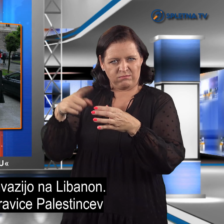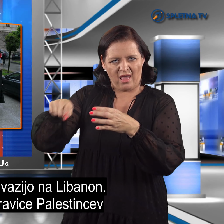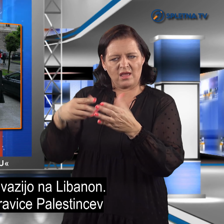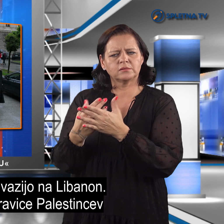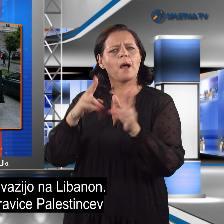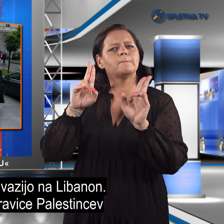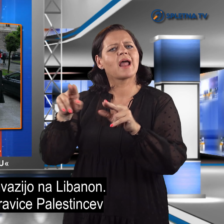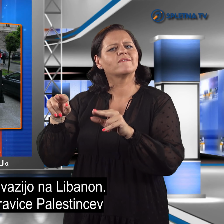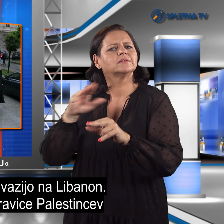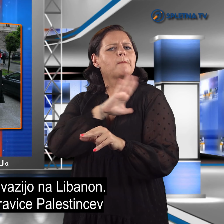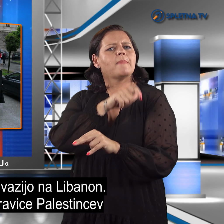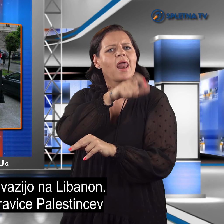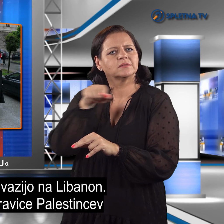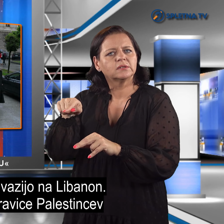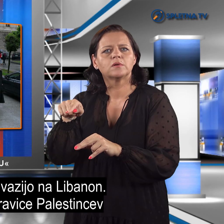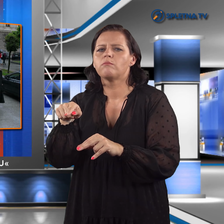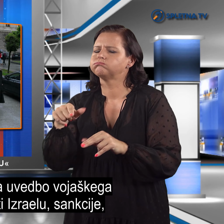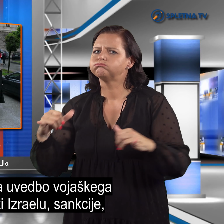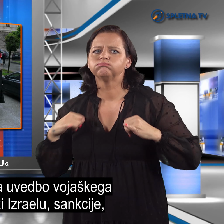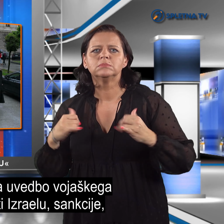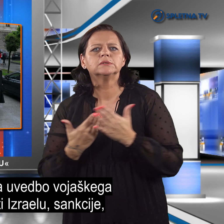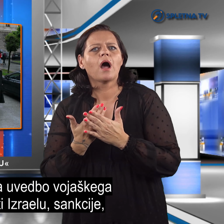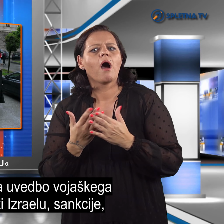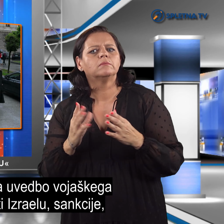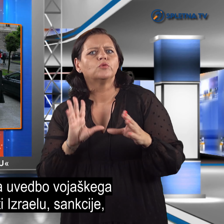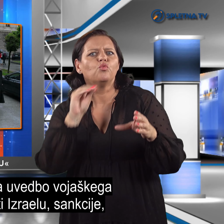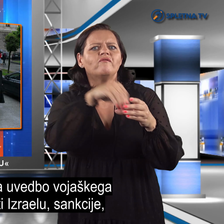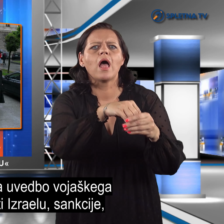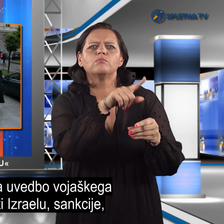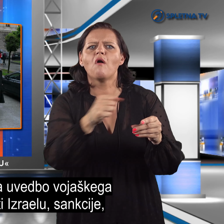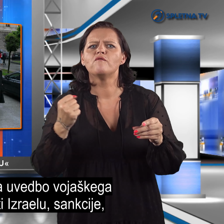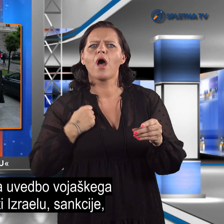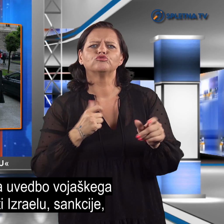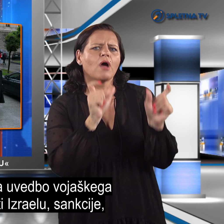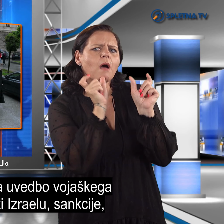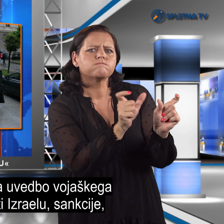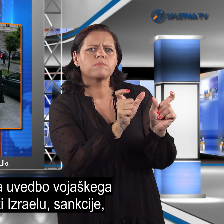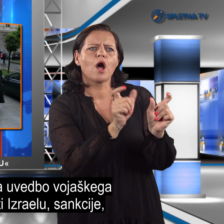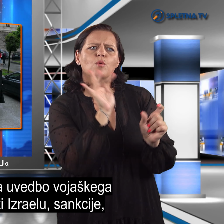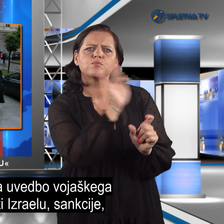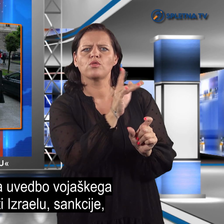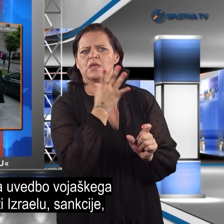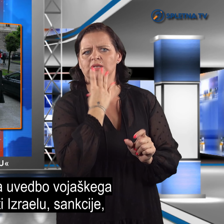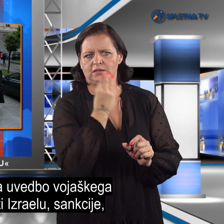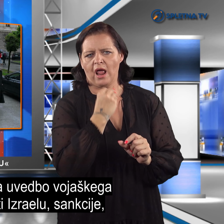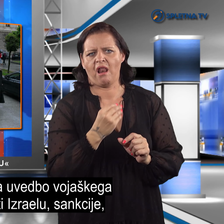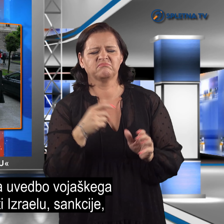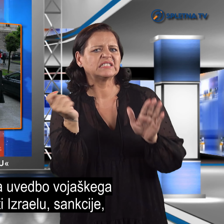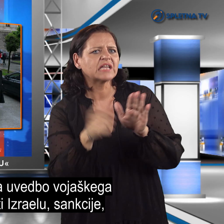Gibanje za pravice Palestincev se zavzema za uvedbo vojaškega embarga proti Izraelu, sankcije, prekinitev